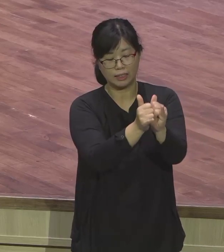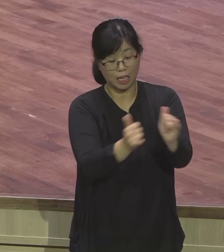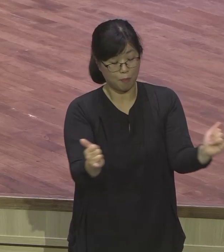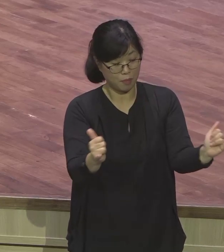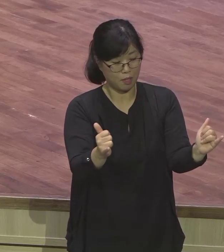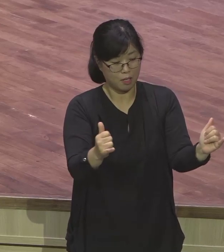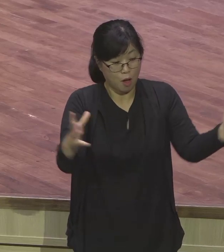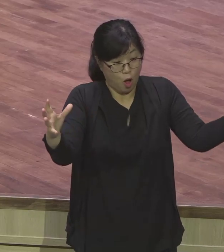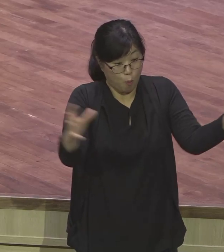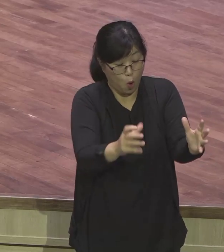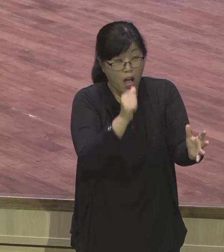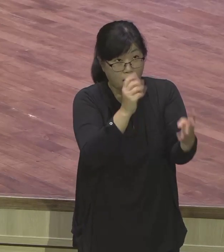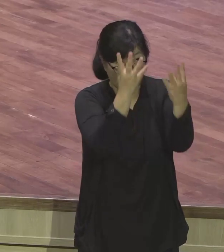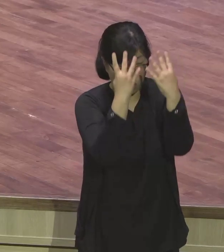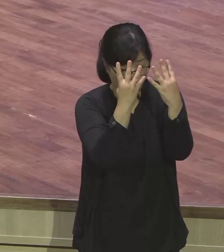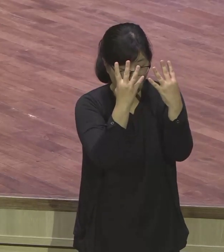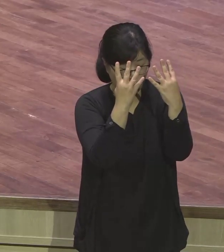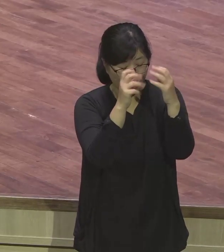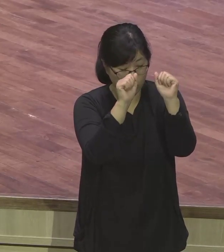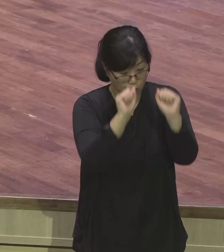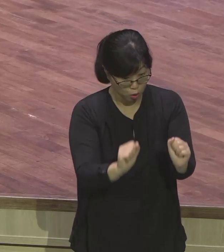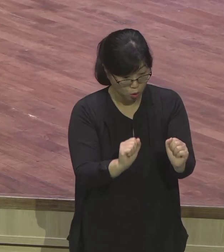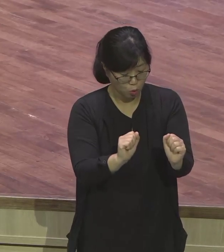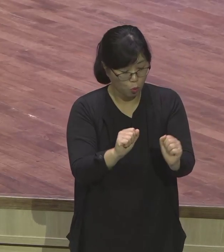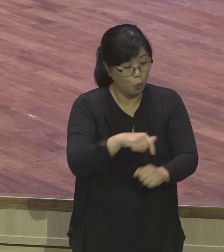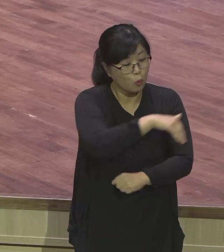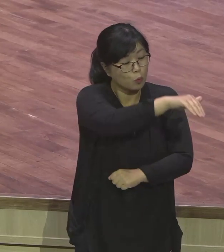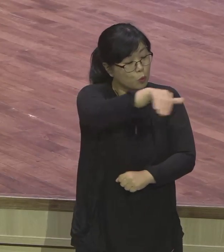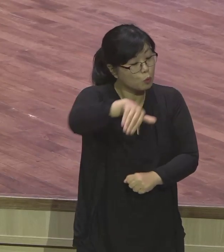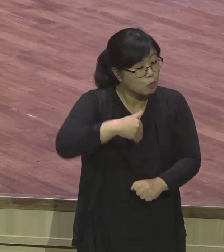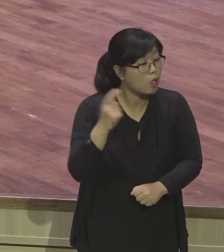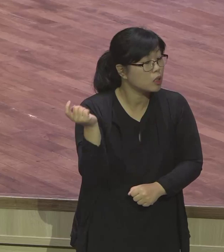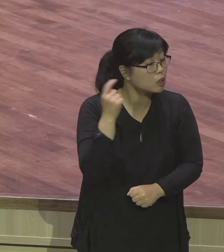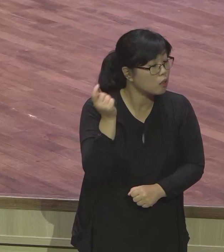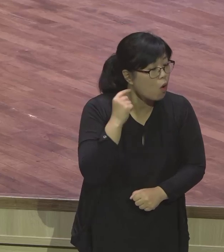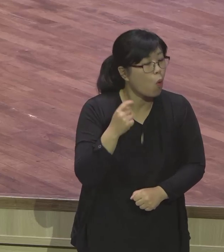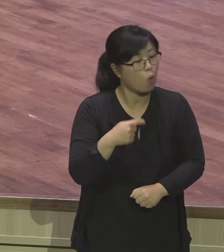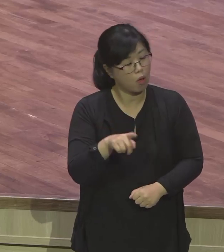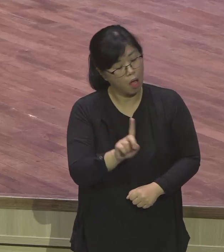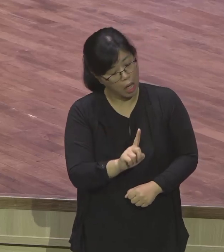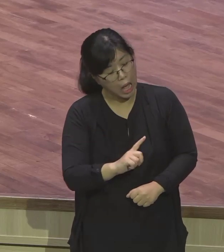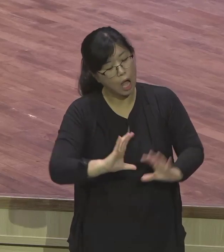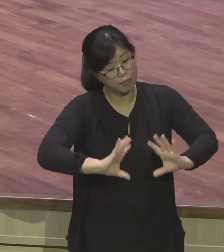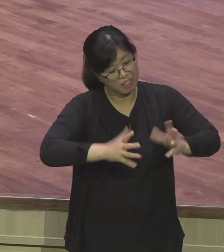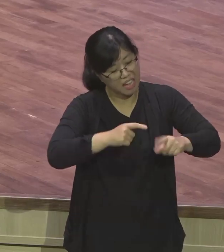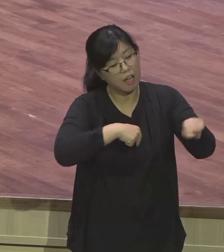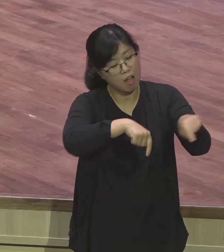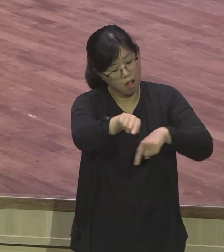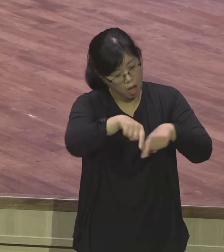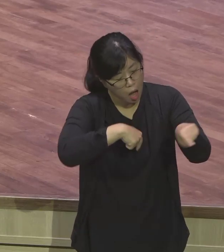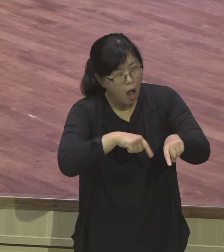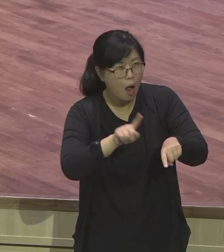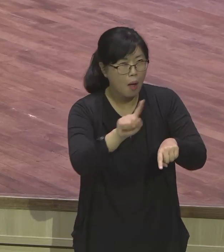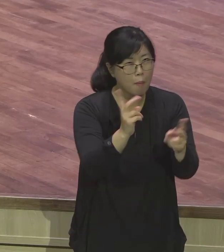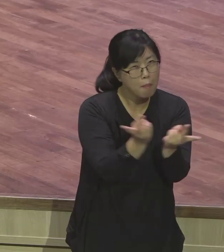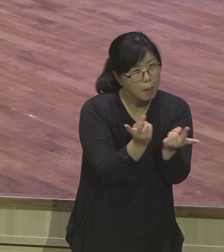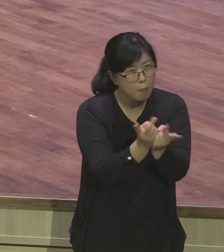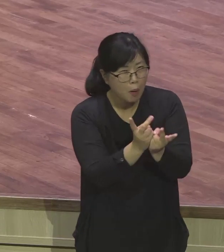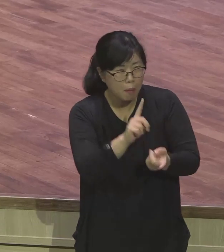직접적으로 간접적으로 정치 그러니까 13년 동안 문화 언어 정치까지